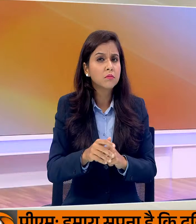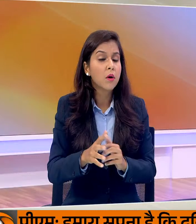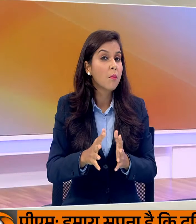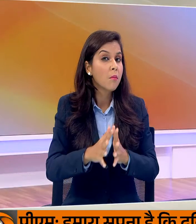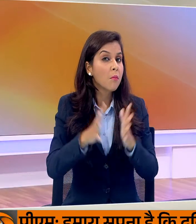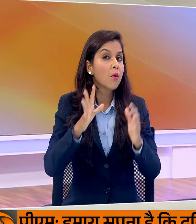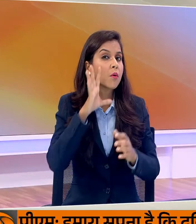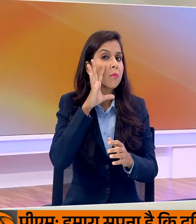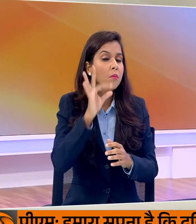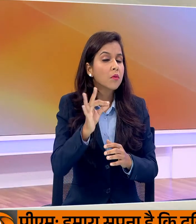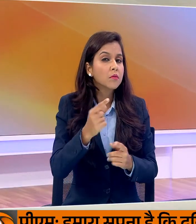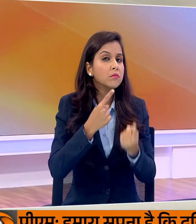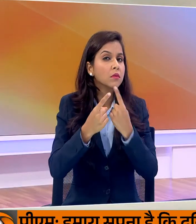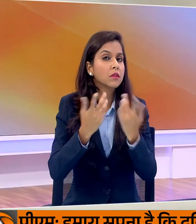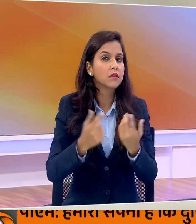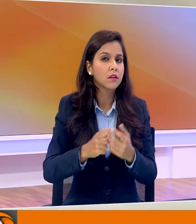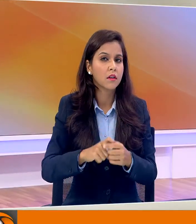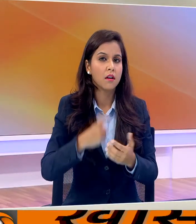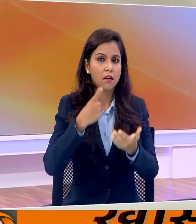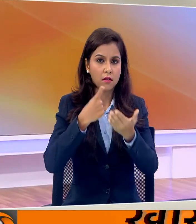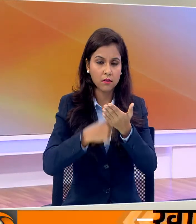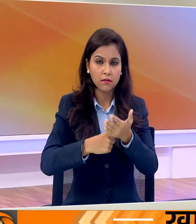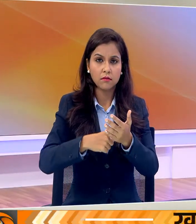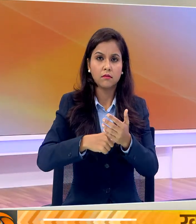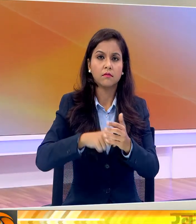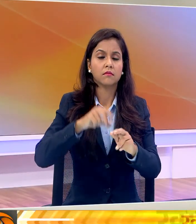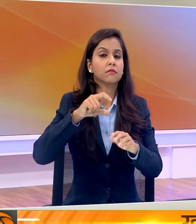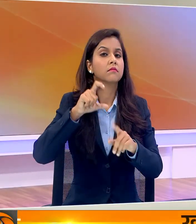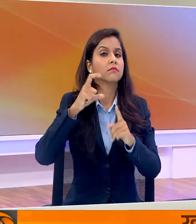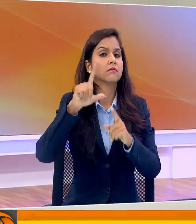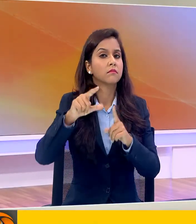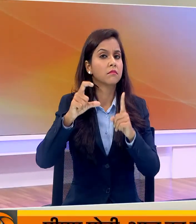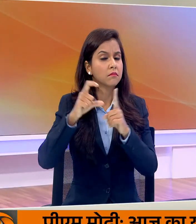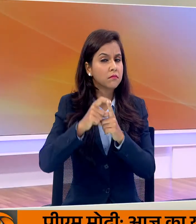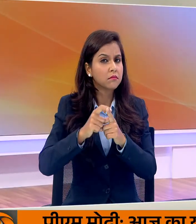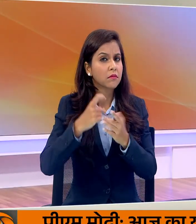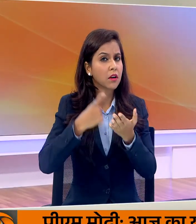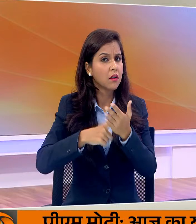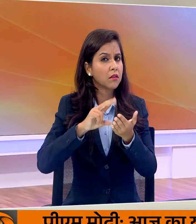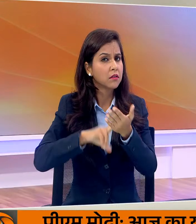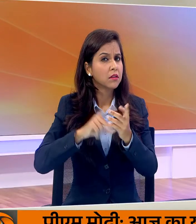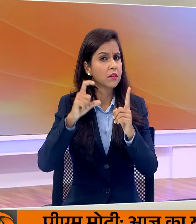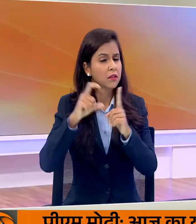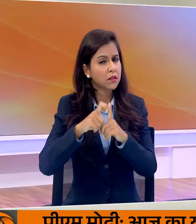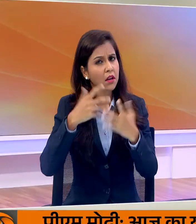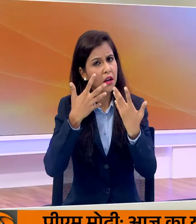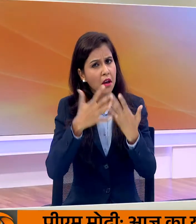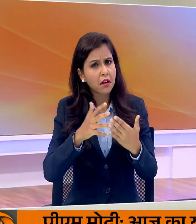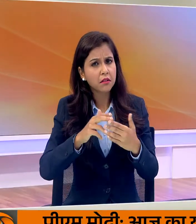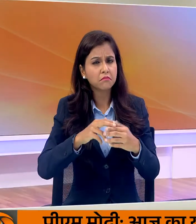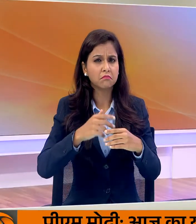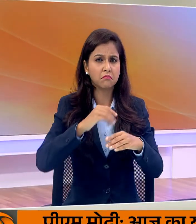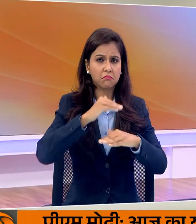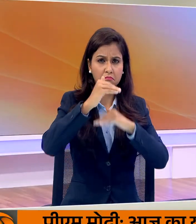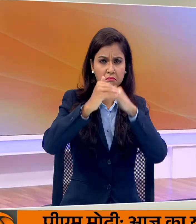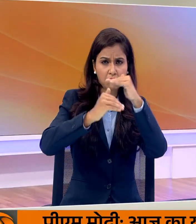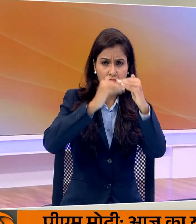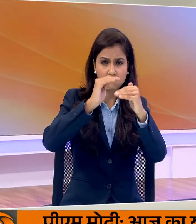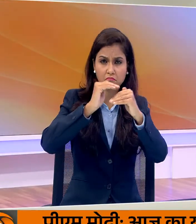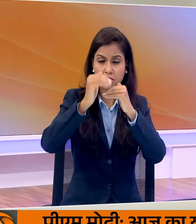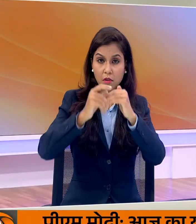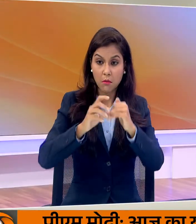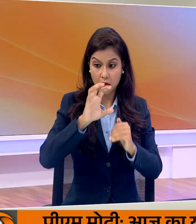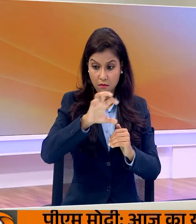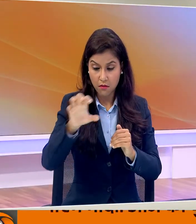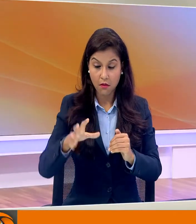बात यह है कि R&D को गवर्नमेंट सेंटर में ला रही है, क्योंकि R&D किसी भी डेवलप्ड कंट्री के लिए बहुत ज़्यादा